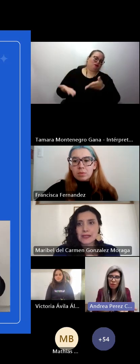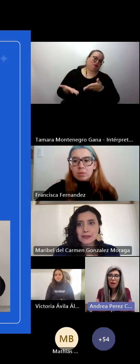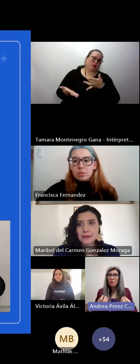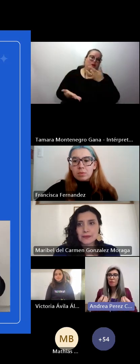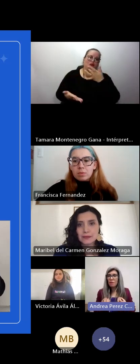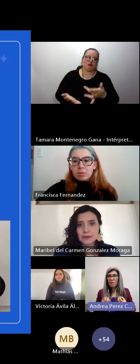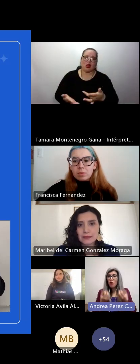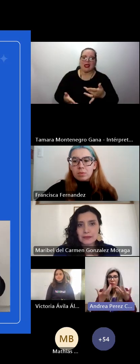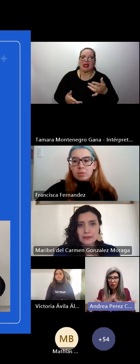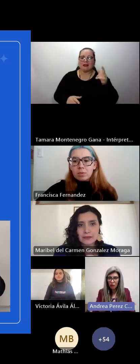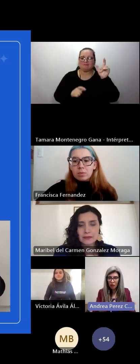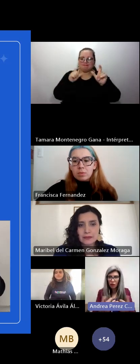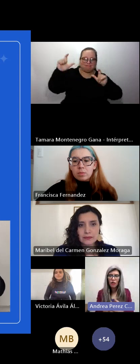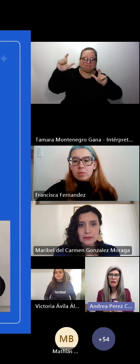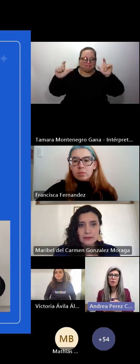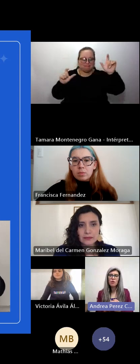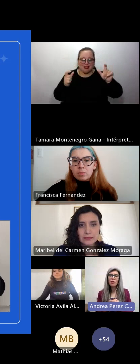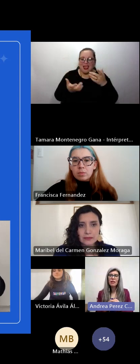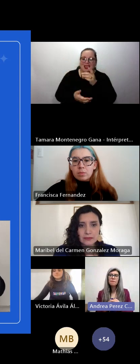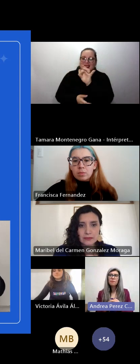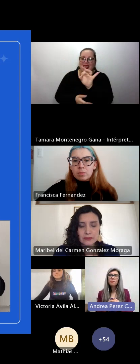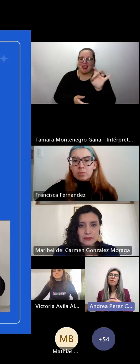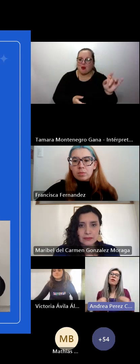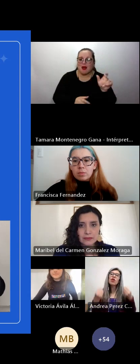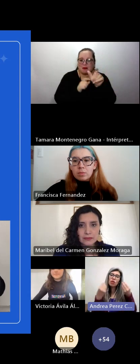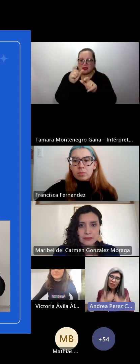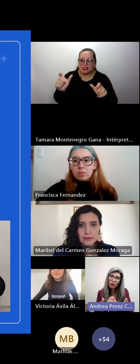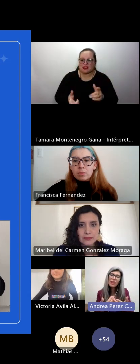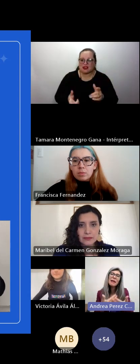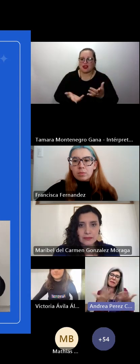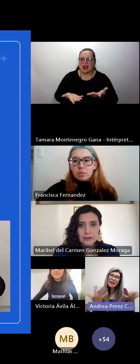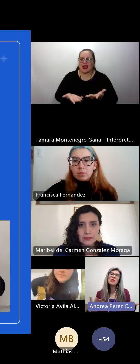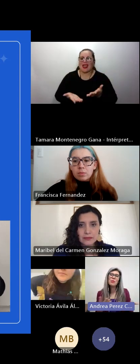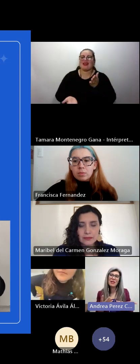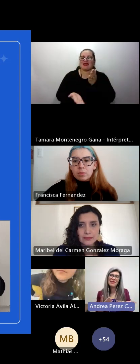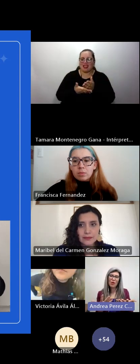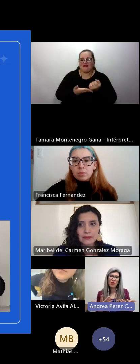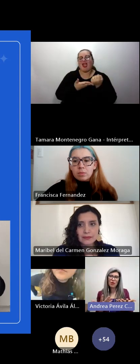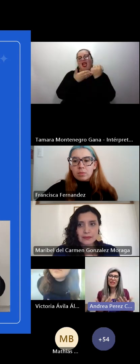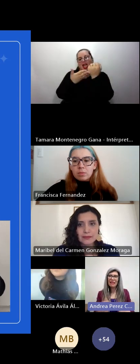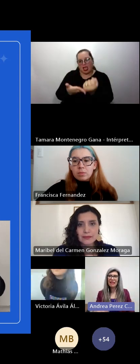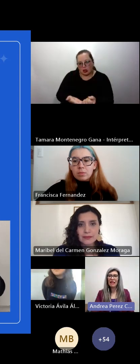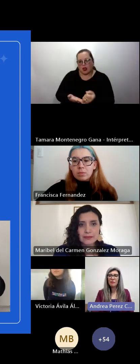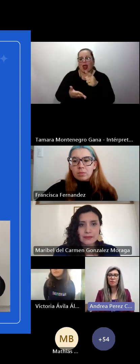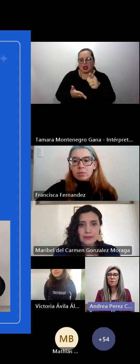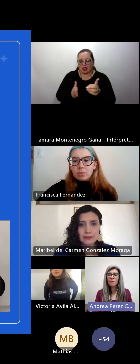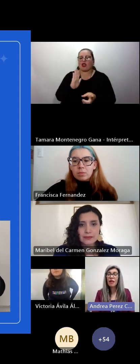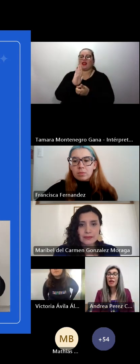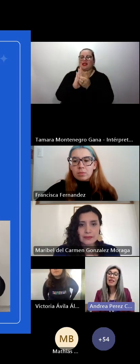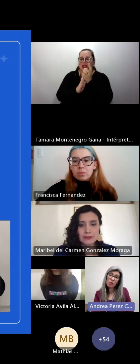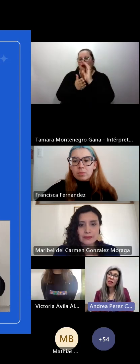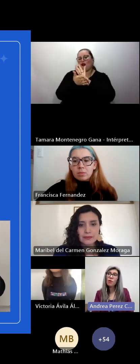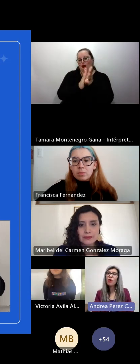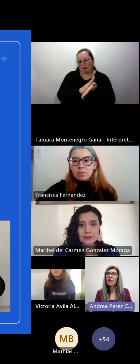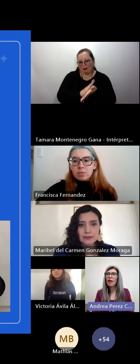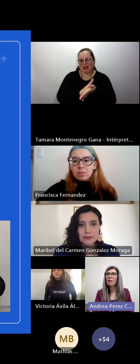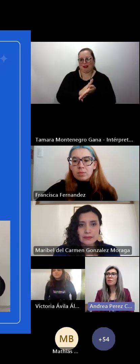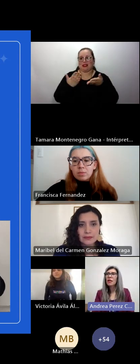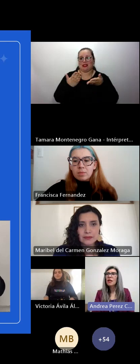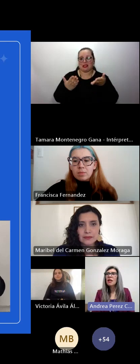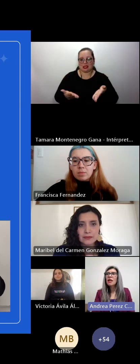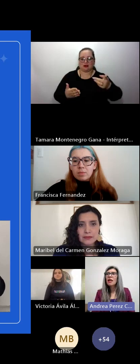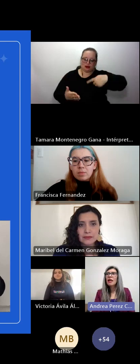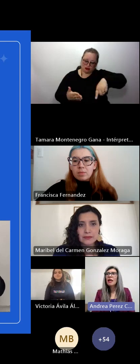expresión más propia, ¿no es cierto?, de las personas contribuye también a su desarrollo integral. Y en eso estamos hoy